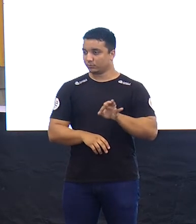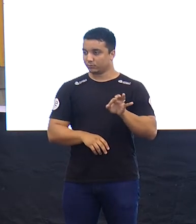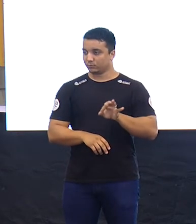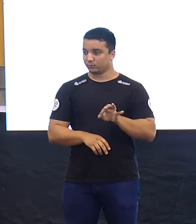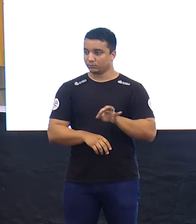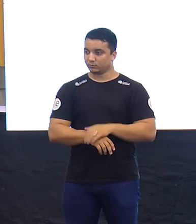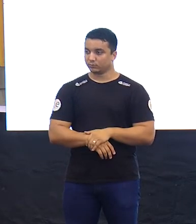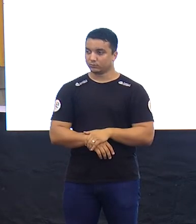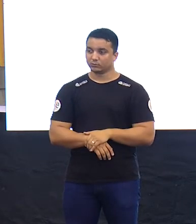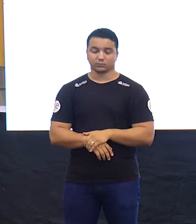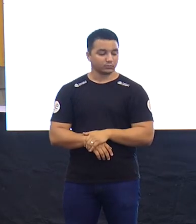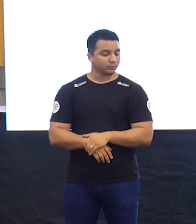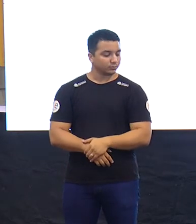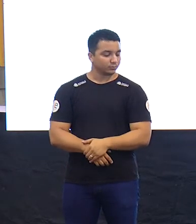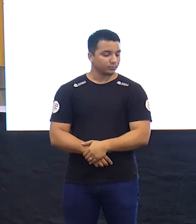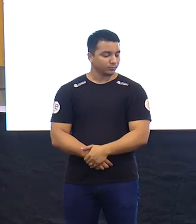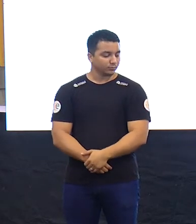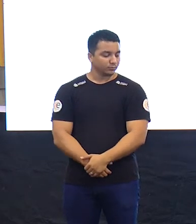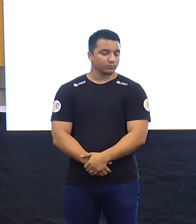55%.